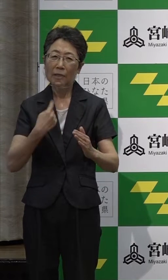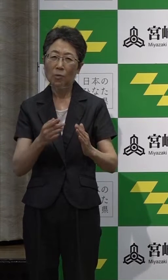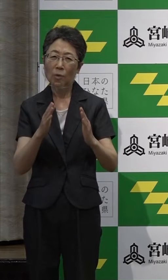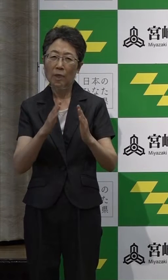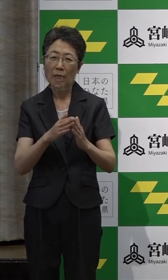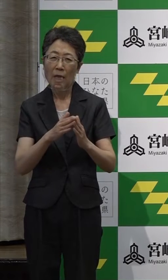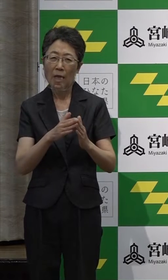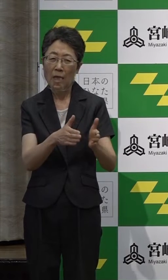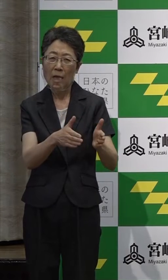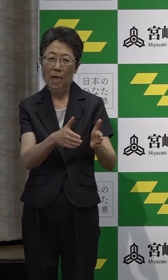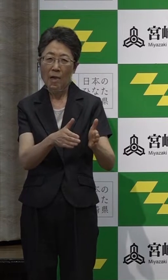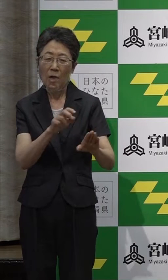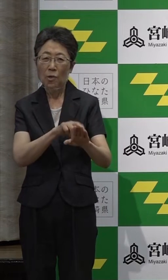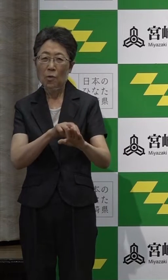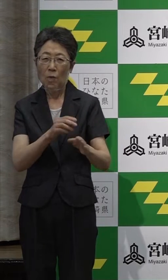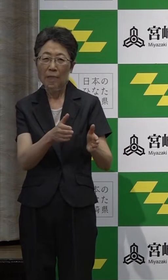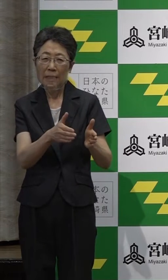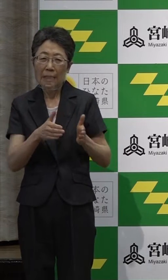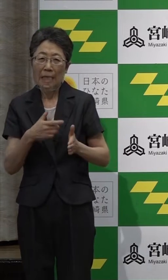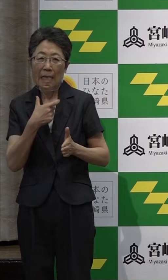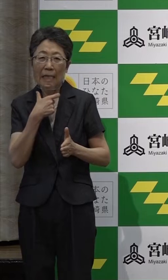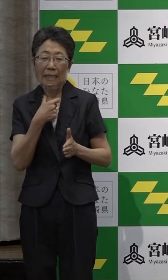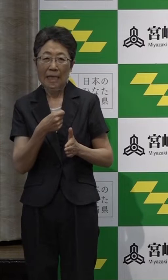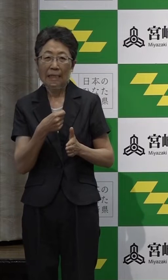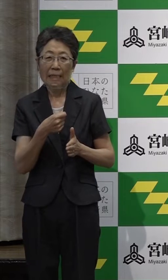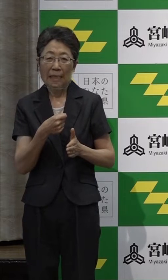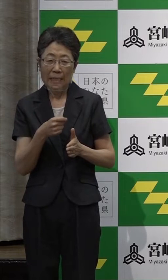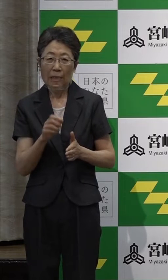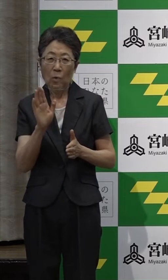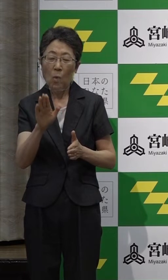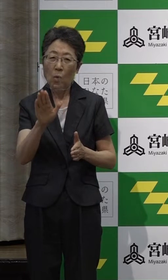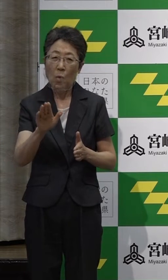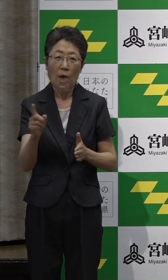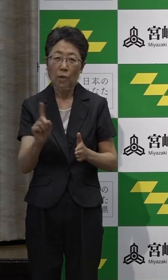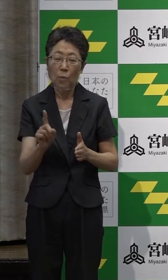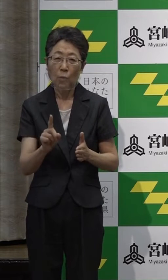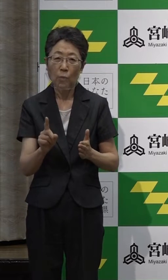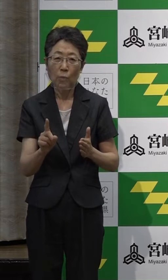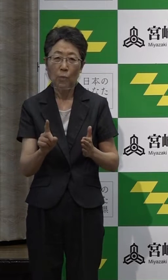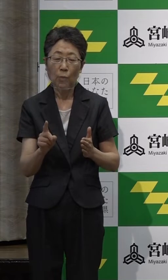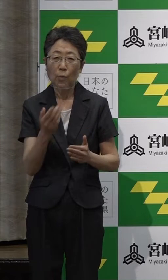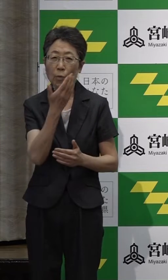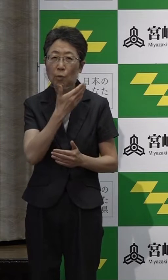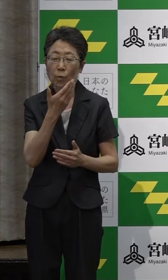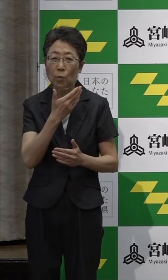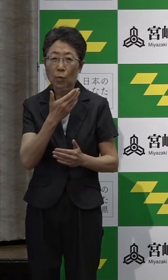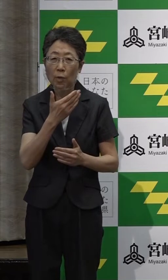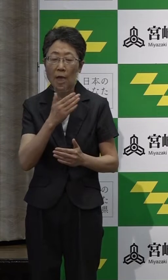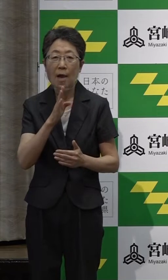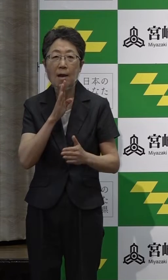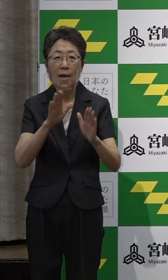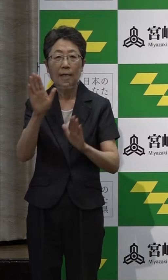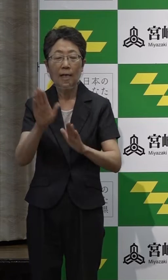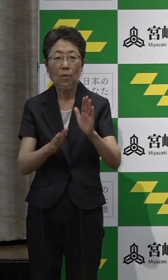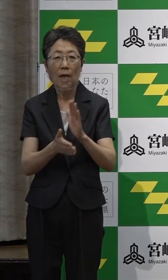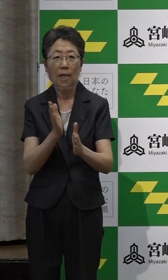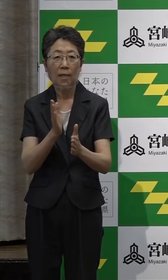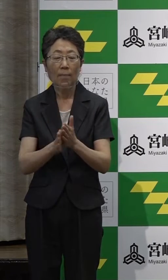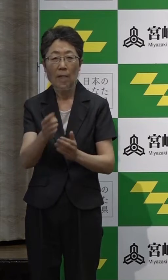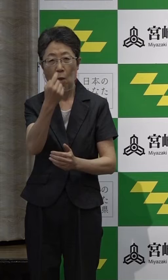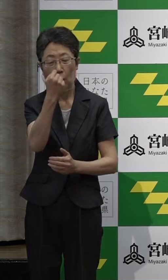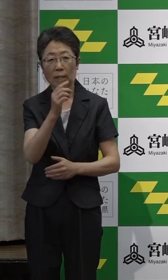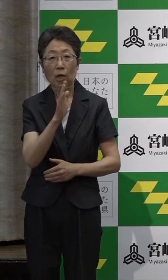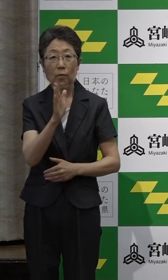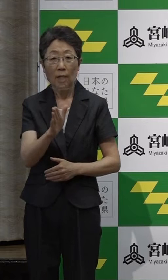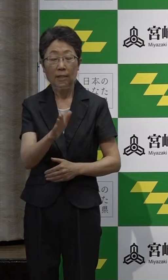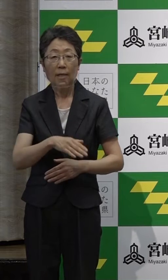に命を守る体制ができているかというのはこれから非常に重要なことになっていくと思いますが、そのあたり現状どうなっているかということを改めて教えていただけます